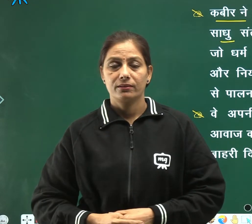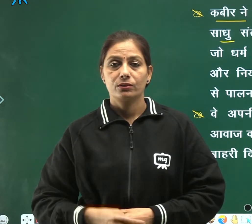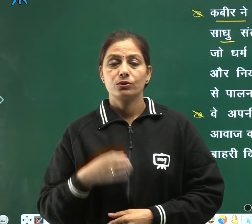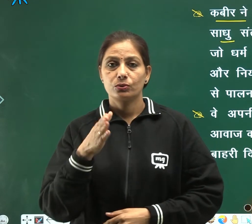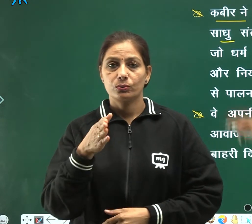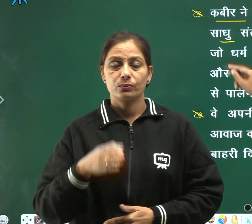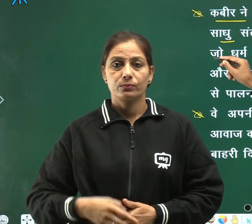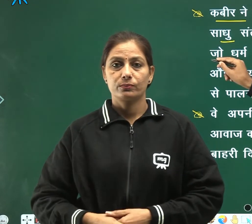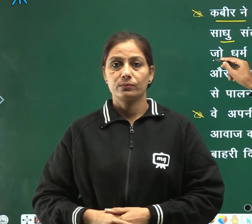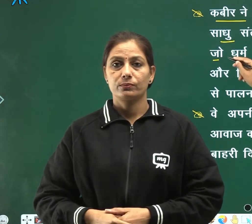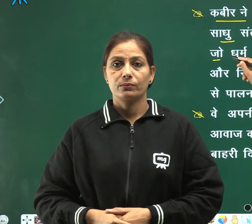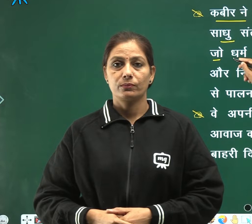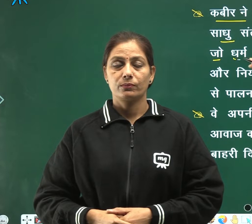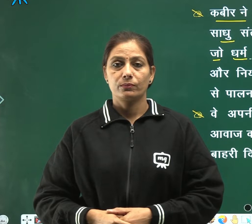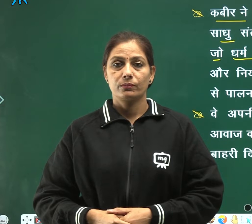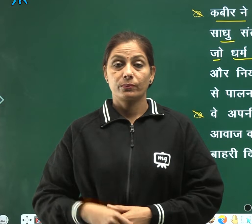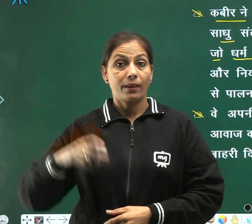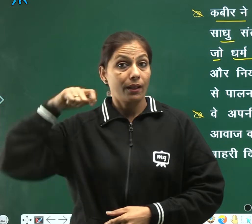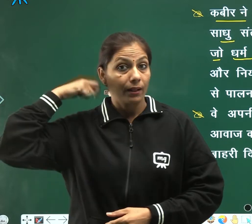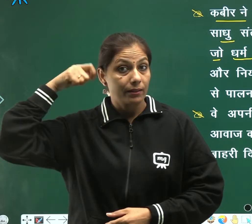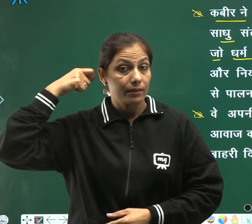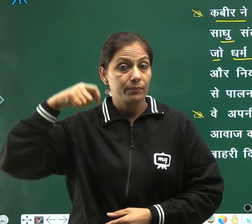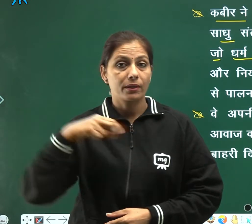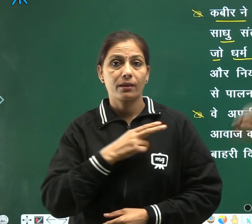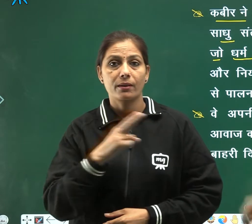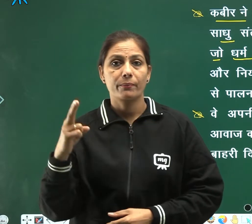जो धर्म के नाम पर